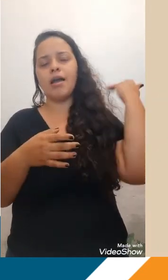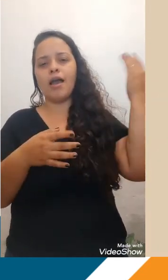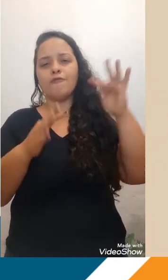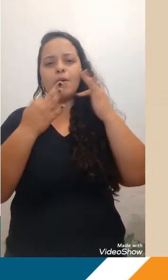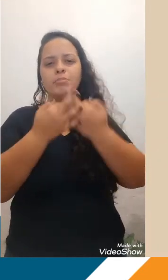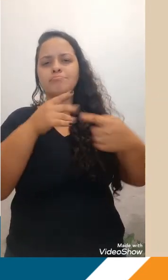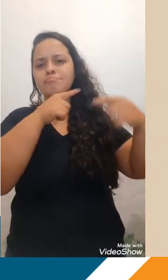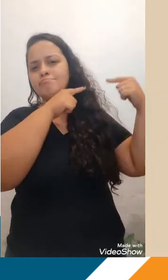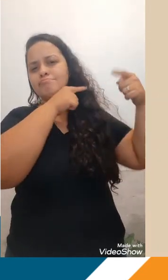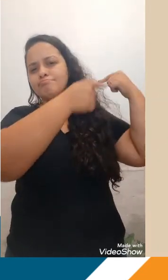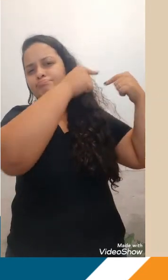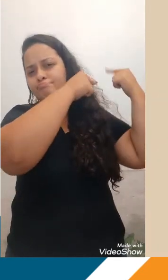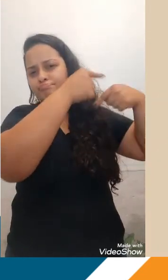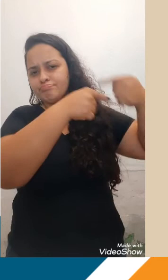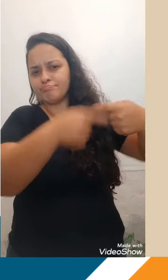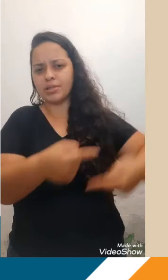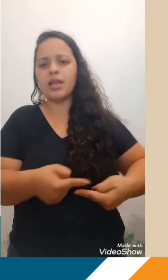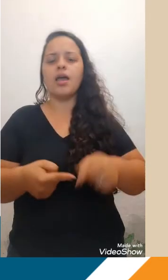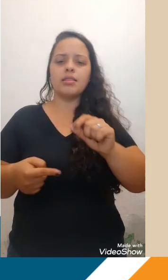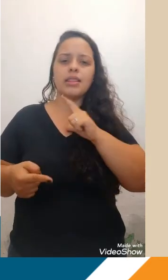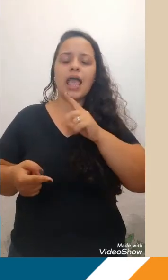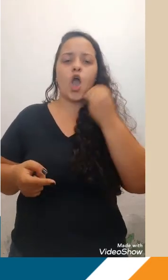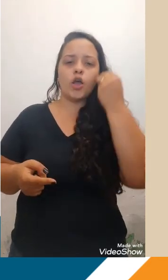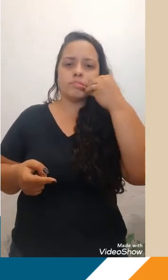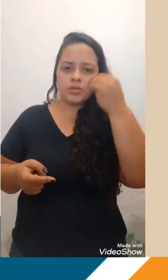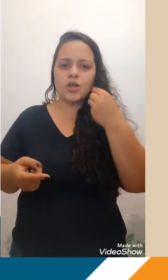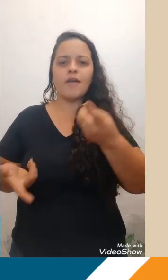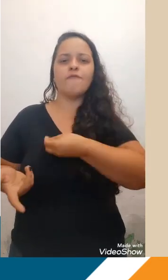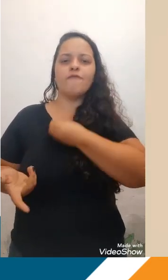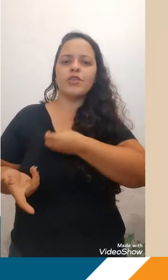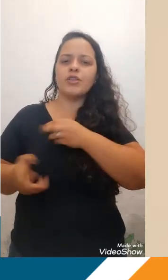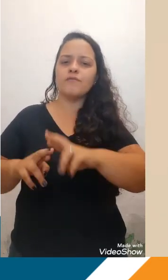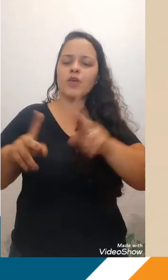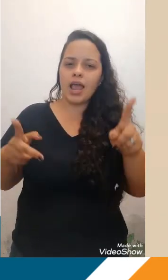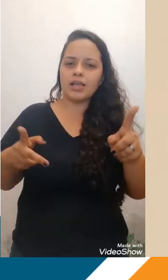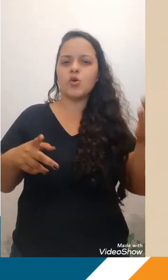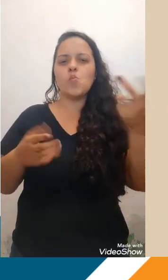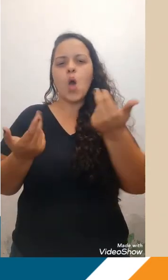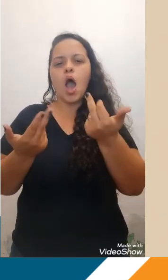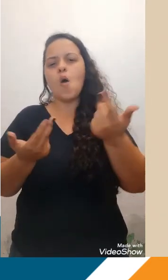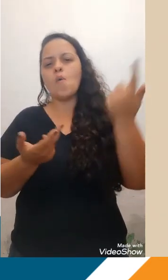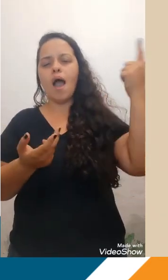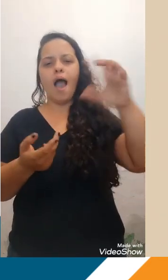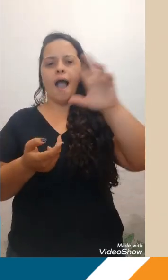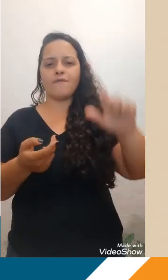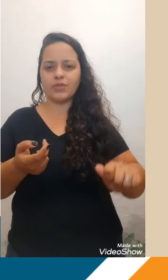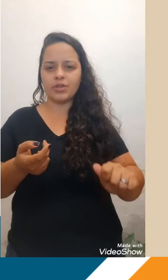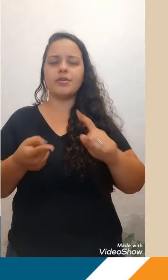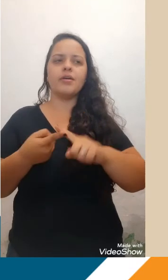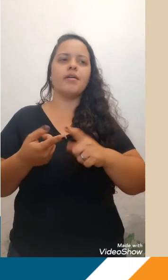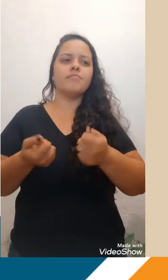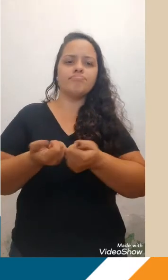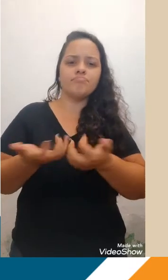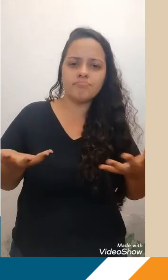ancestralidade africana e queriam inaugurar um modo de vida parecido com o modo de vida que tinham na África, com uma agricultura